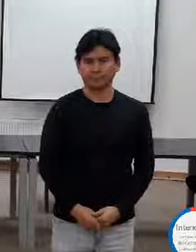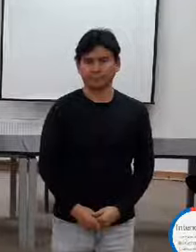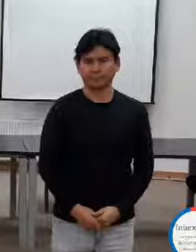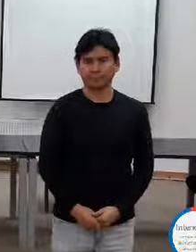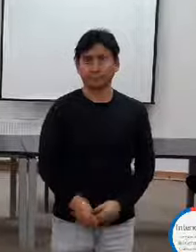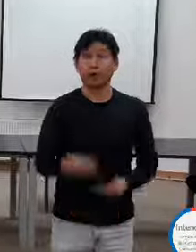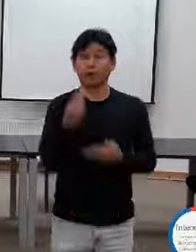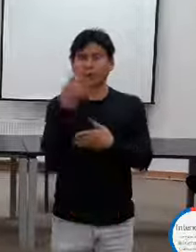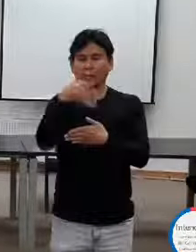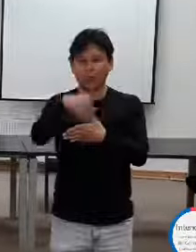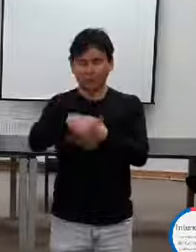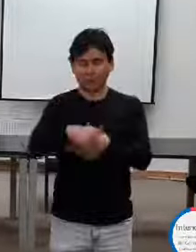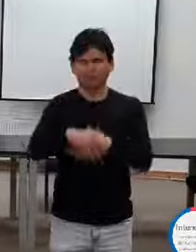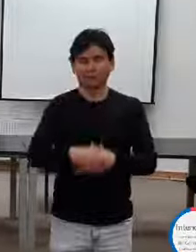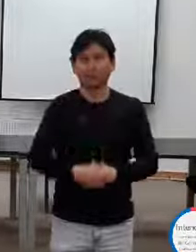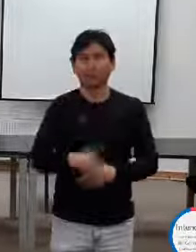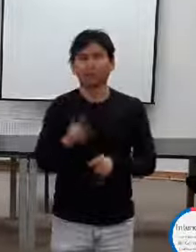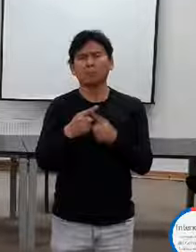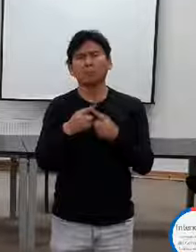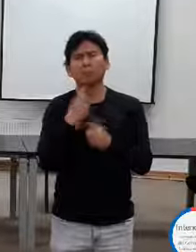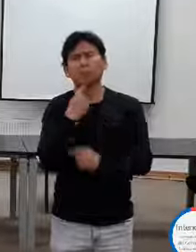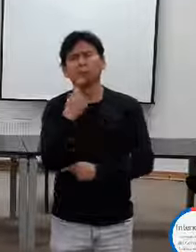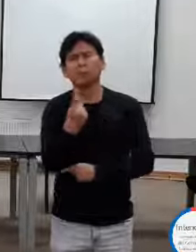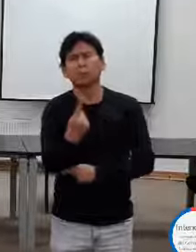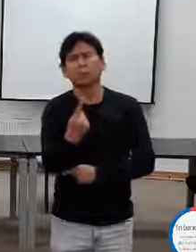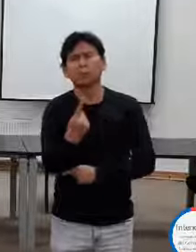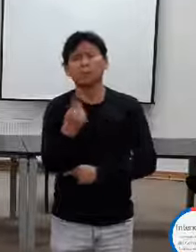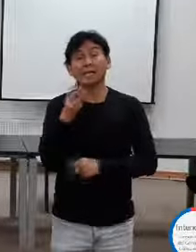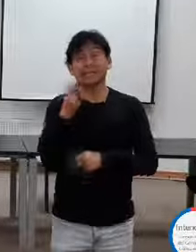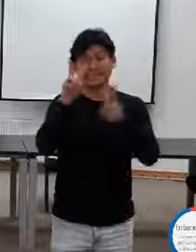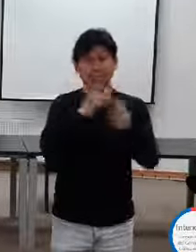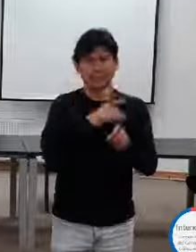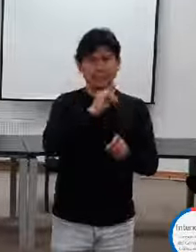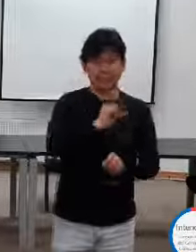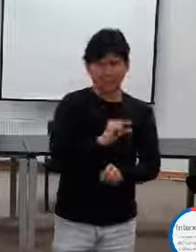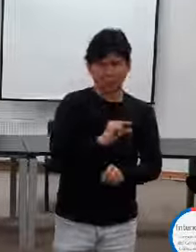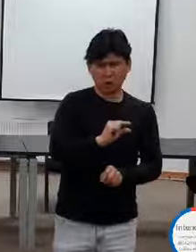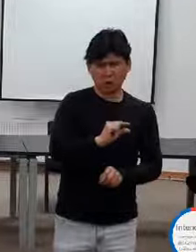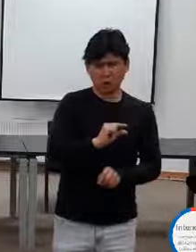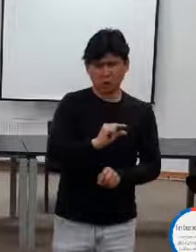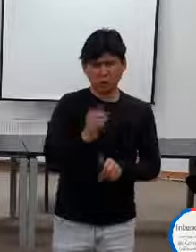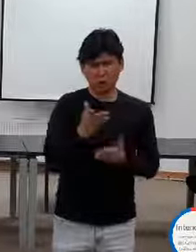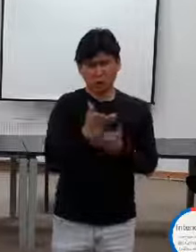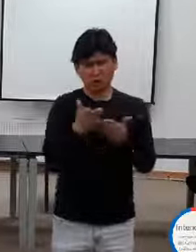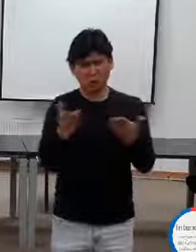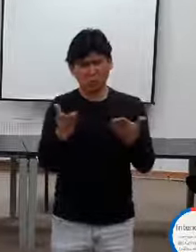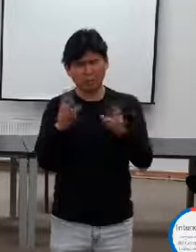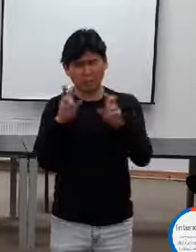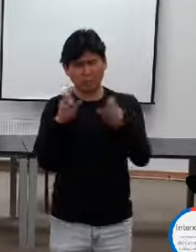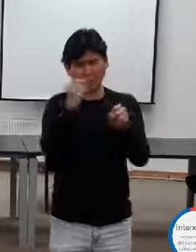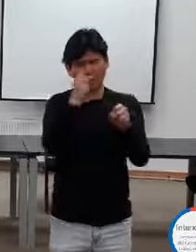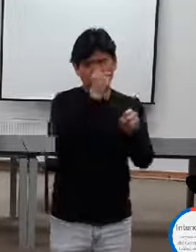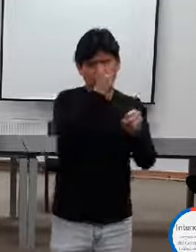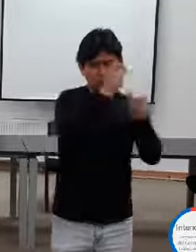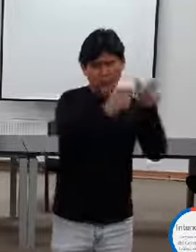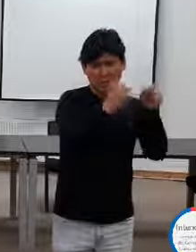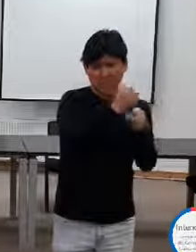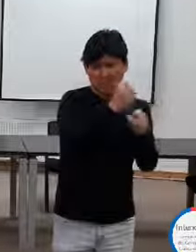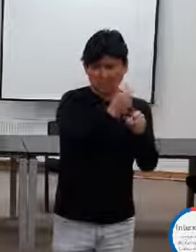Buenas tardes, Serem. Quería consultarle sobre el caso en Chile Chico. Ayer también se lo consulté sobre estos trabajadores que